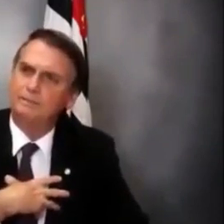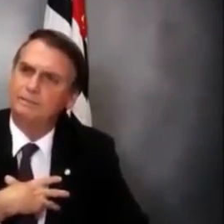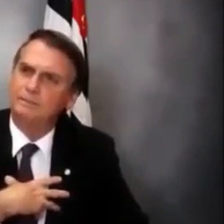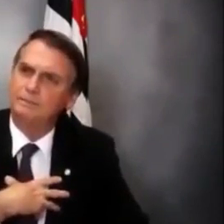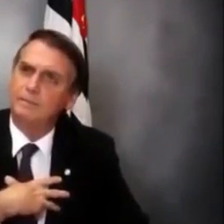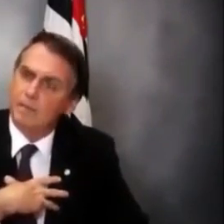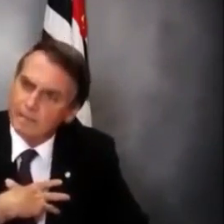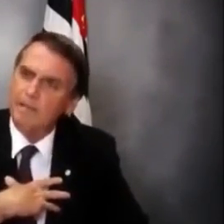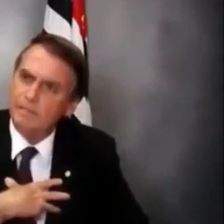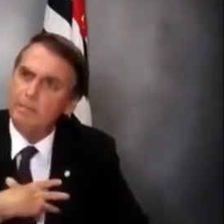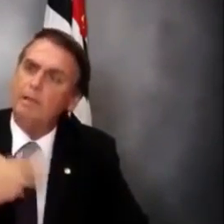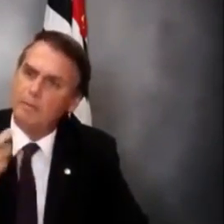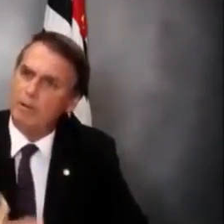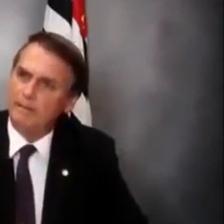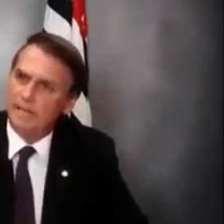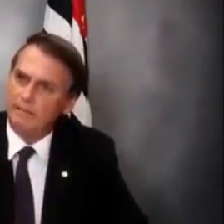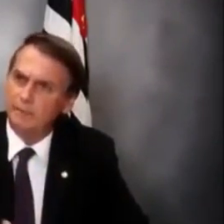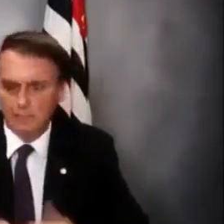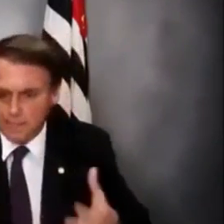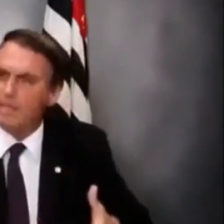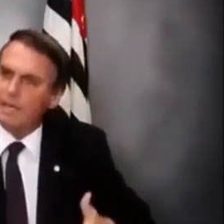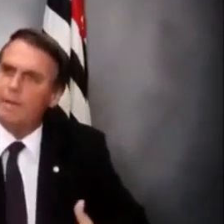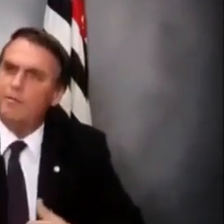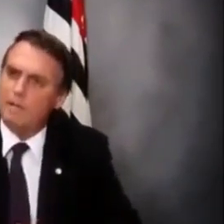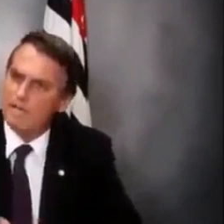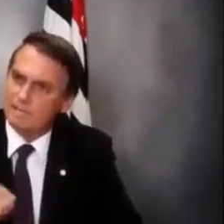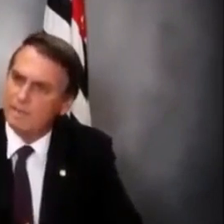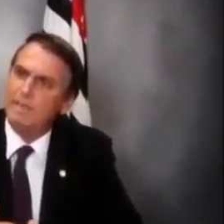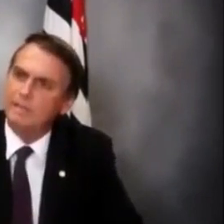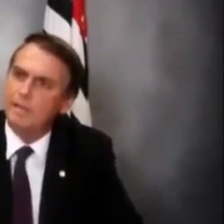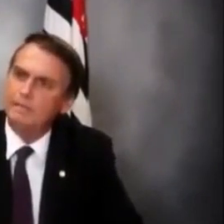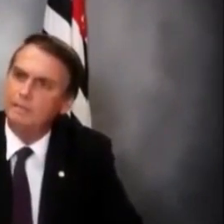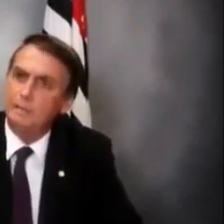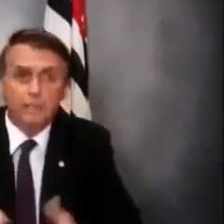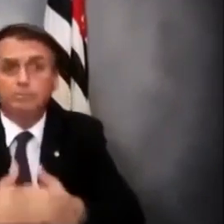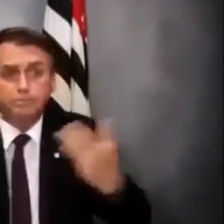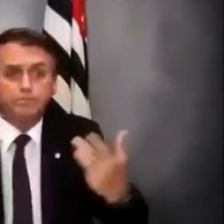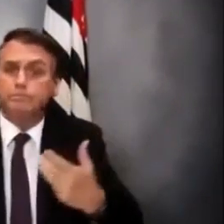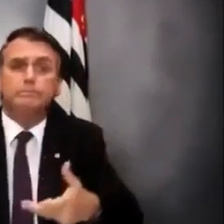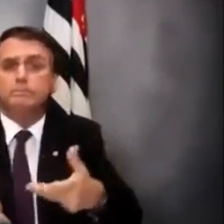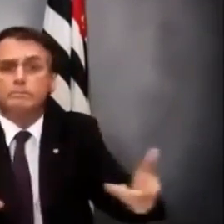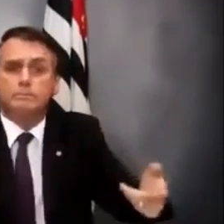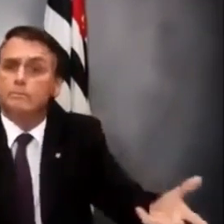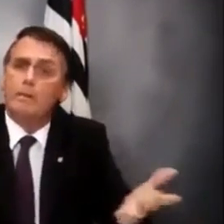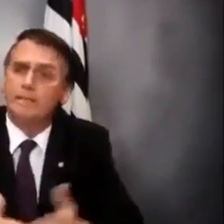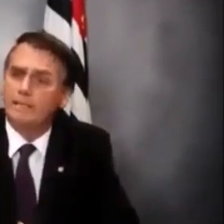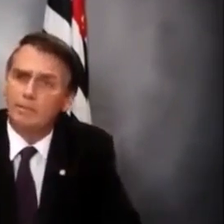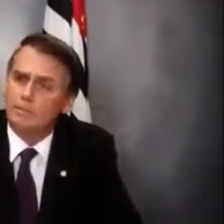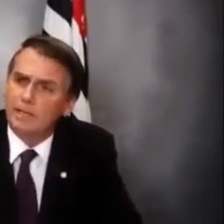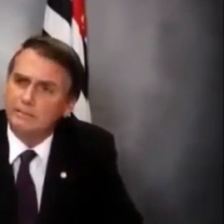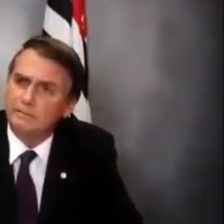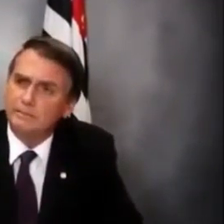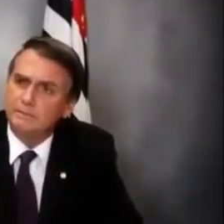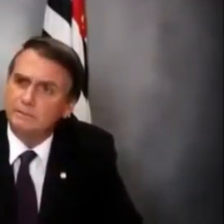ainda. Eu ainda pratico. Você pega uma bateia, sem garimpar com peneira também, que é diamante, e numa